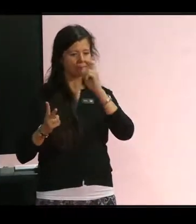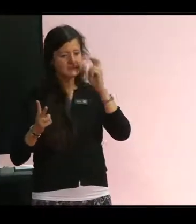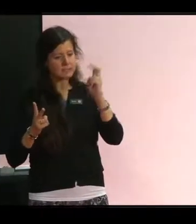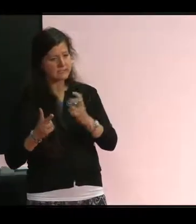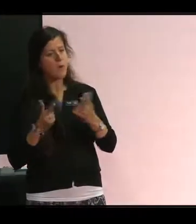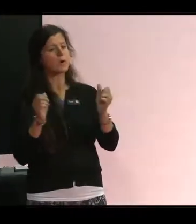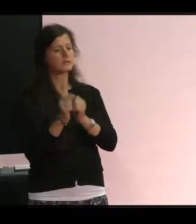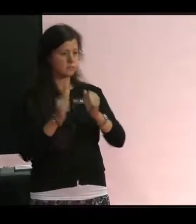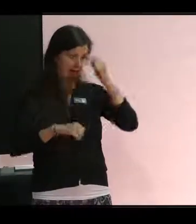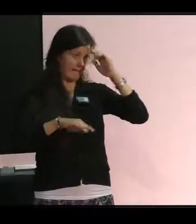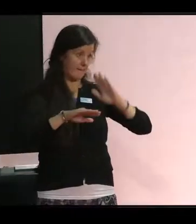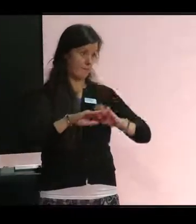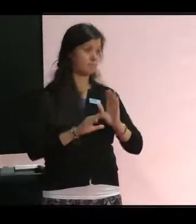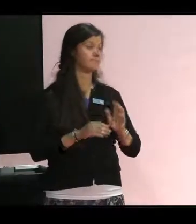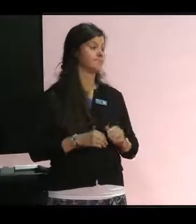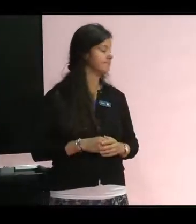vara med.